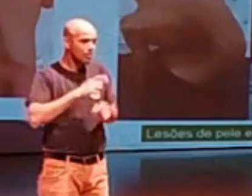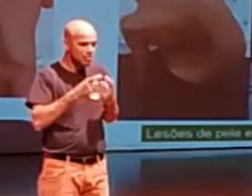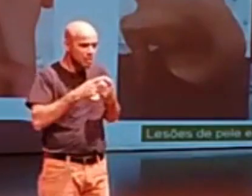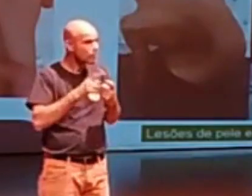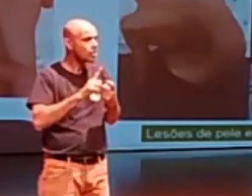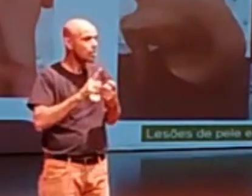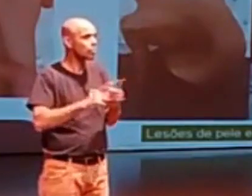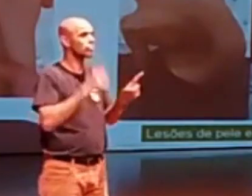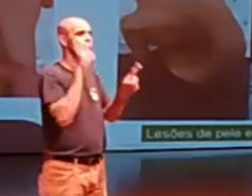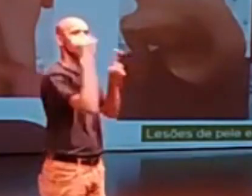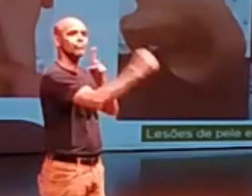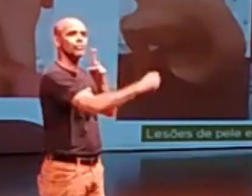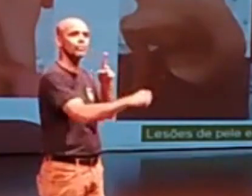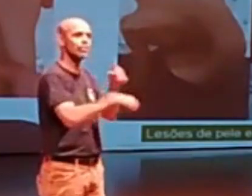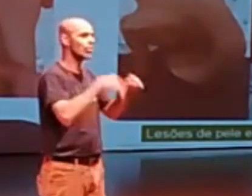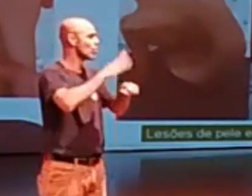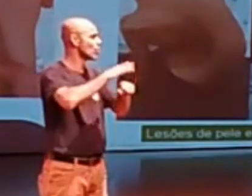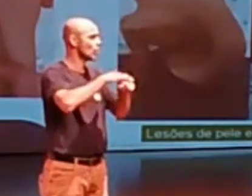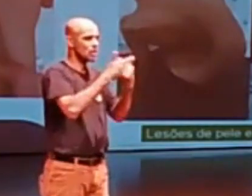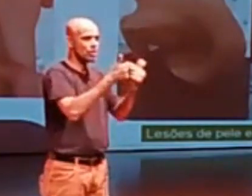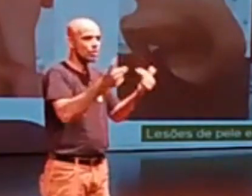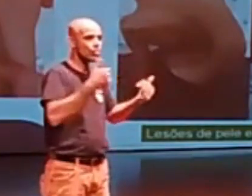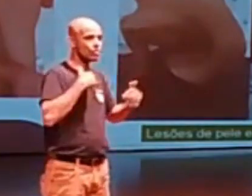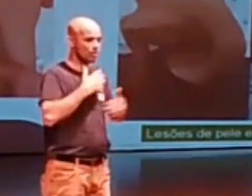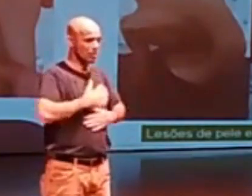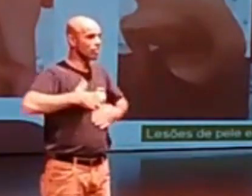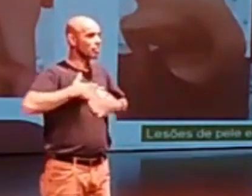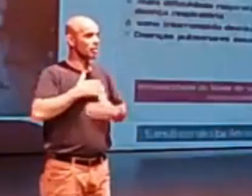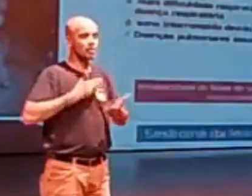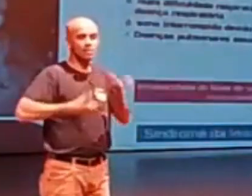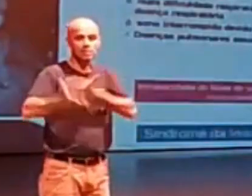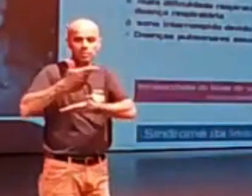vai ser feliz. Vai fazer uma coisa, faça algo que te dê prazer.